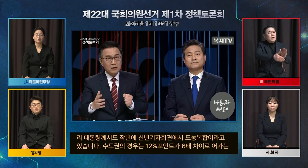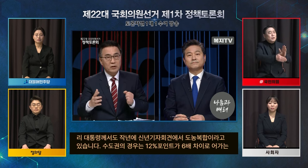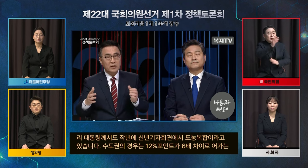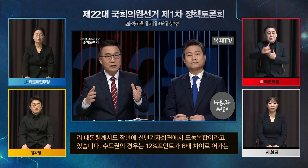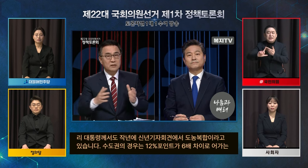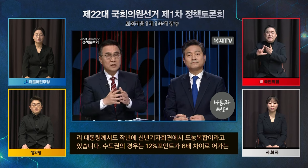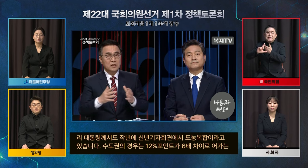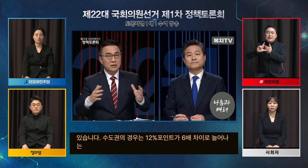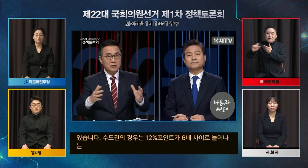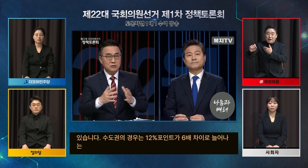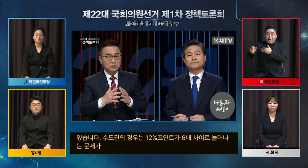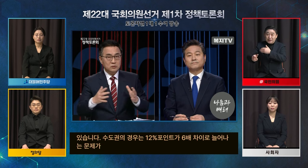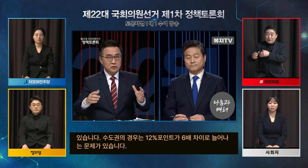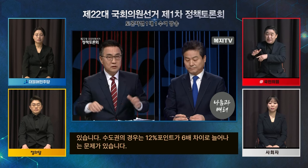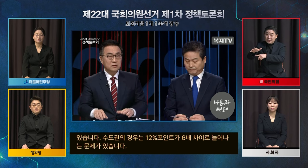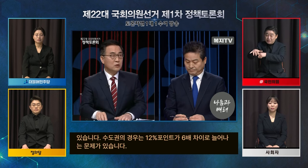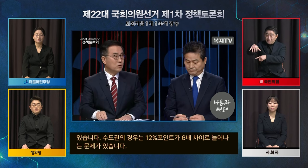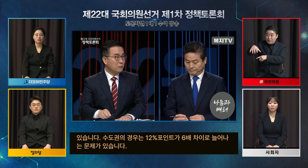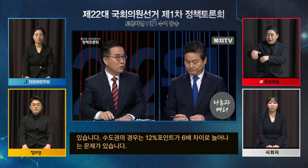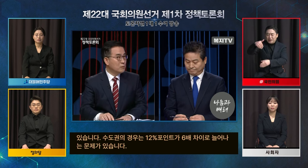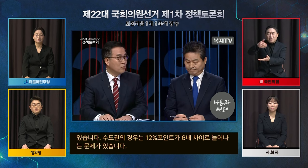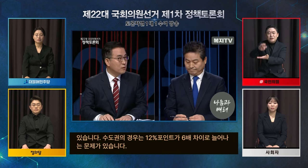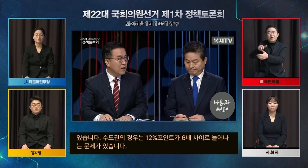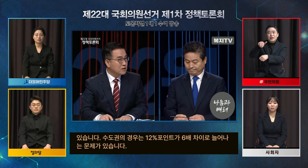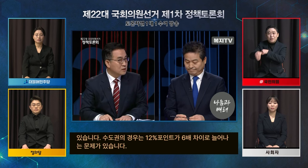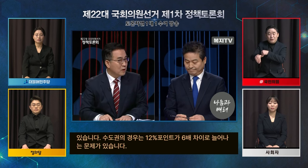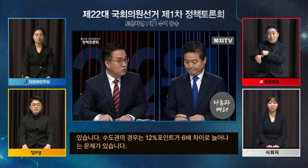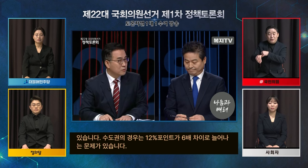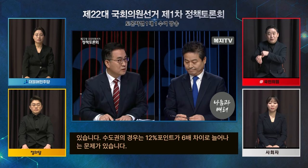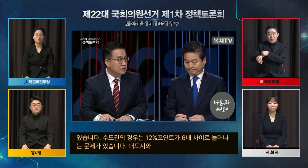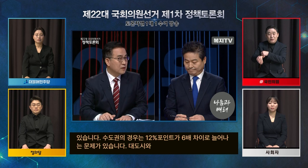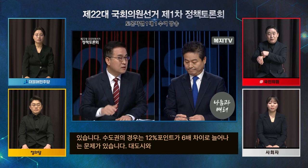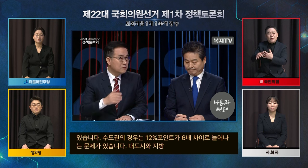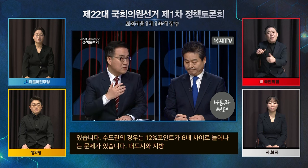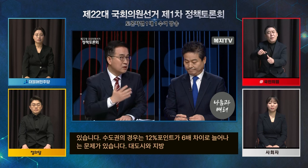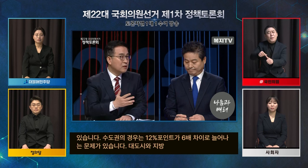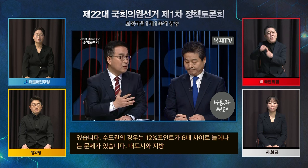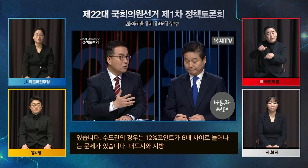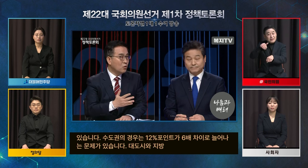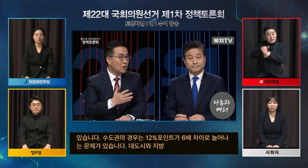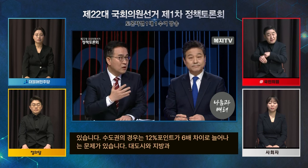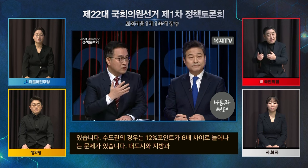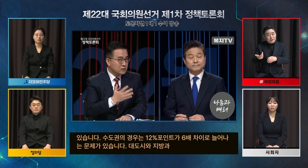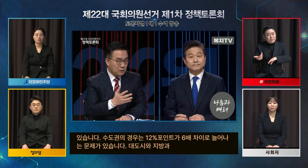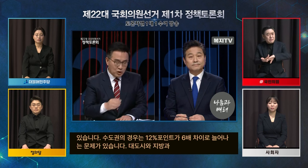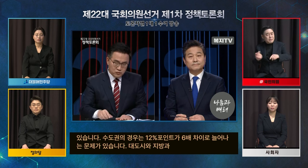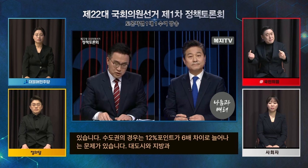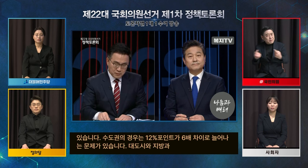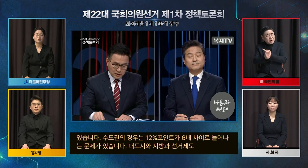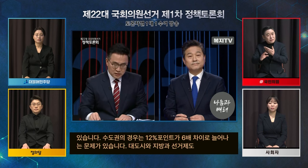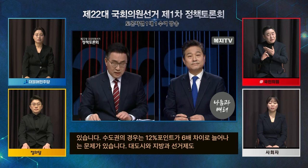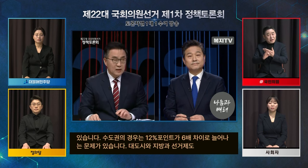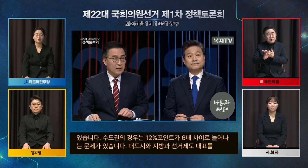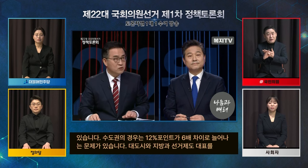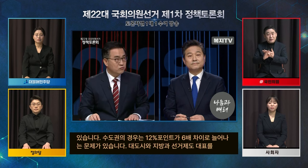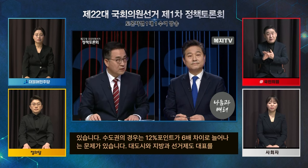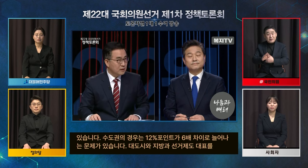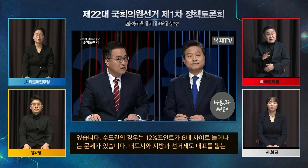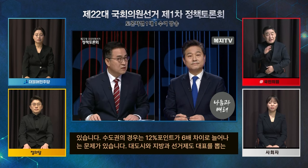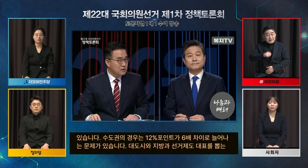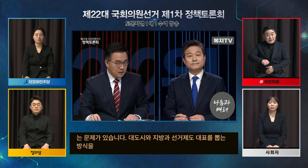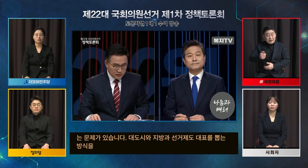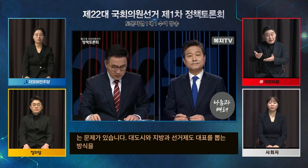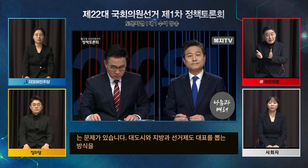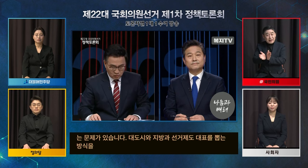지방과의 이런 선거제도 대표를 뽑는 방식을 바꾸면 정말 정의당도 어석을 확보할 수 있는 방식을 갈 수